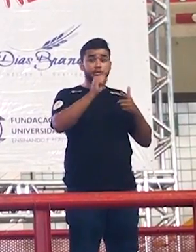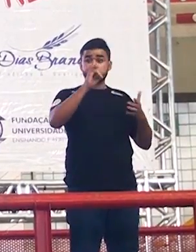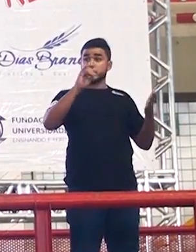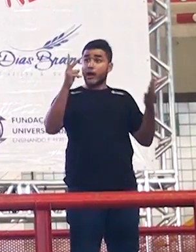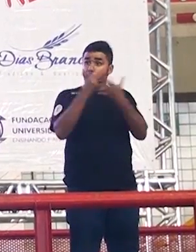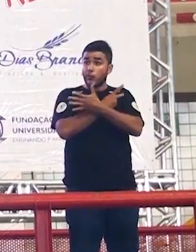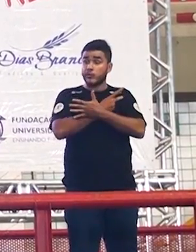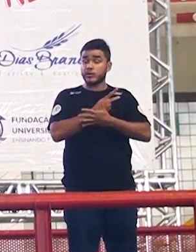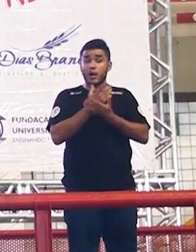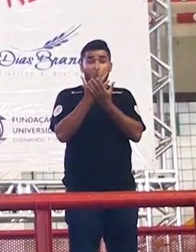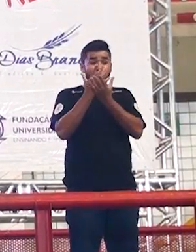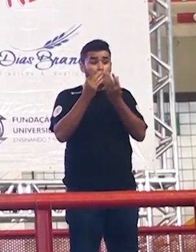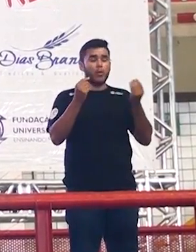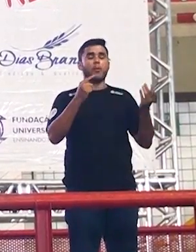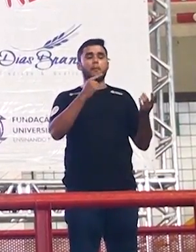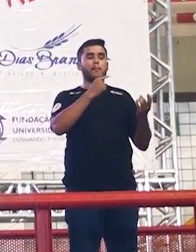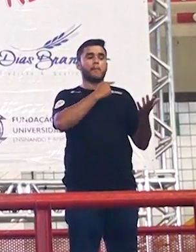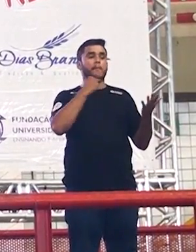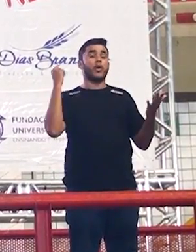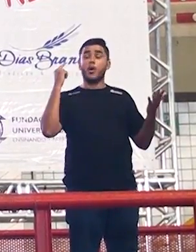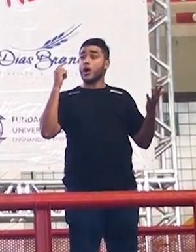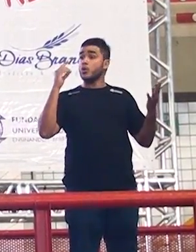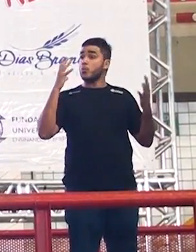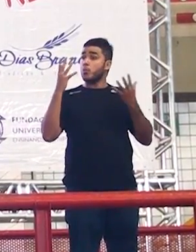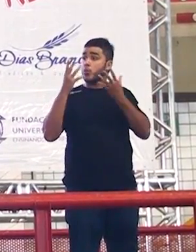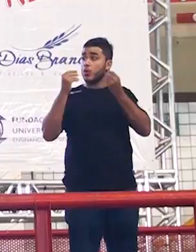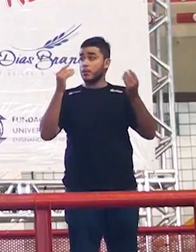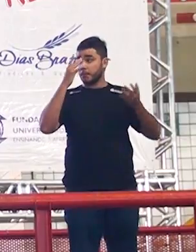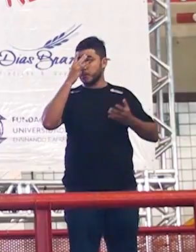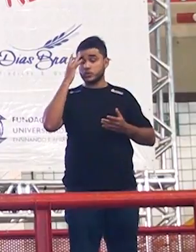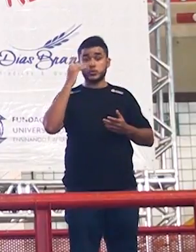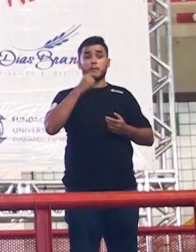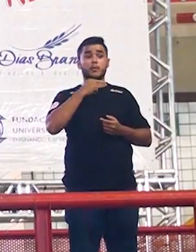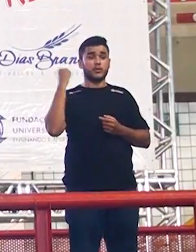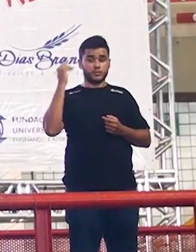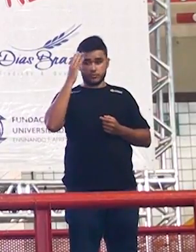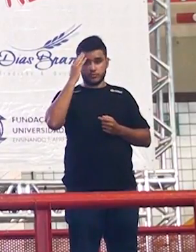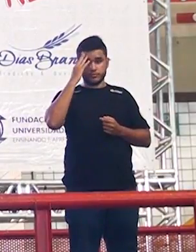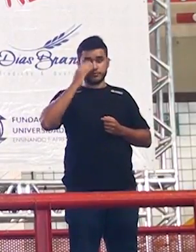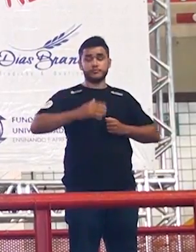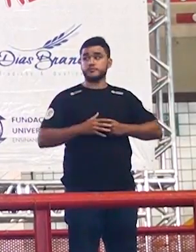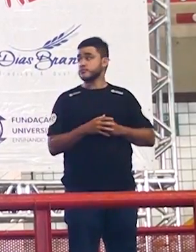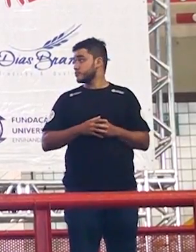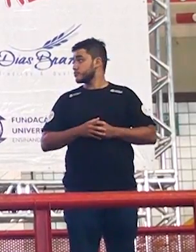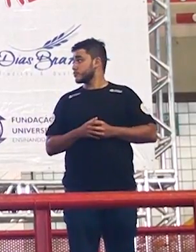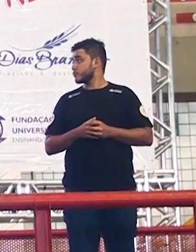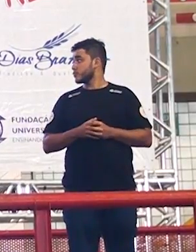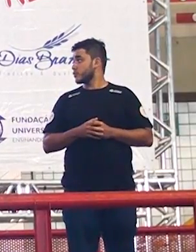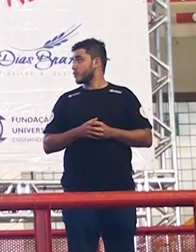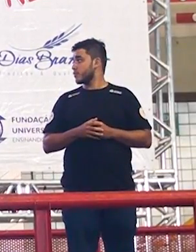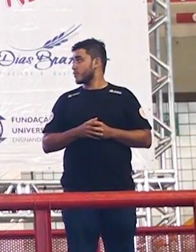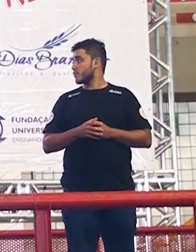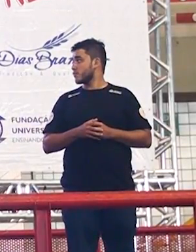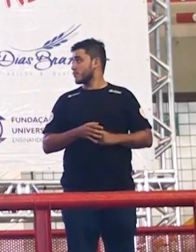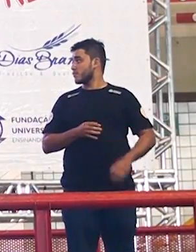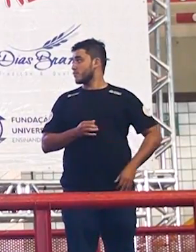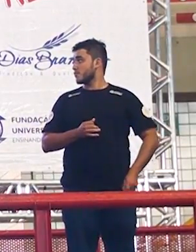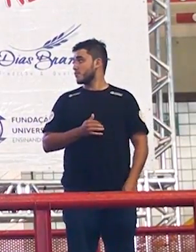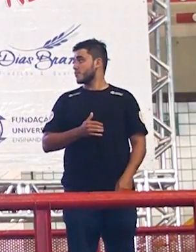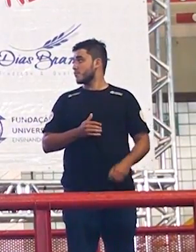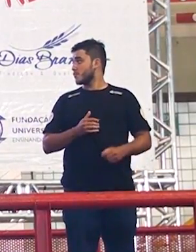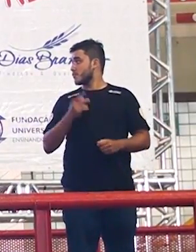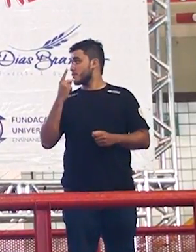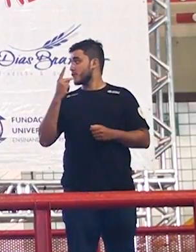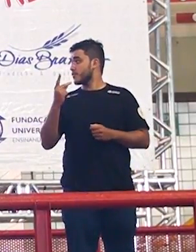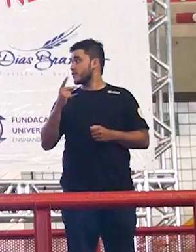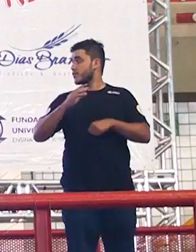acidente, morre muita gente de uma vez só, e aí o impacto é maior. Pessoal, para essa questão, a resposta aceita pela